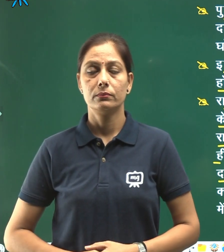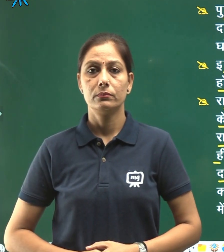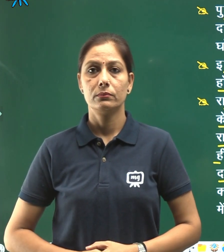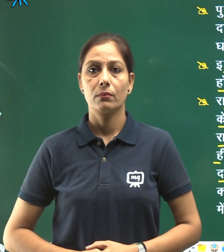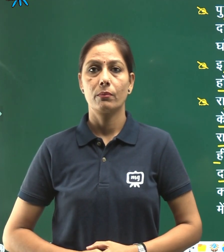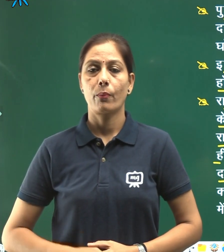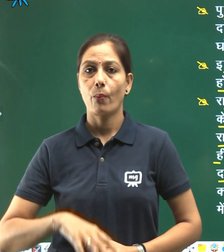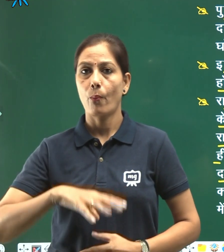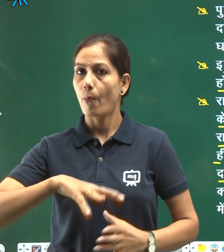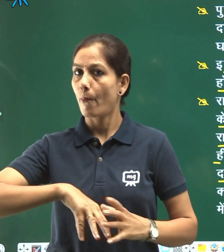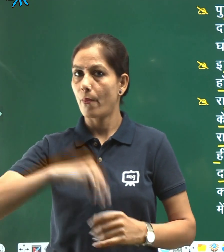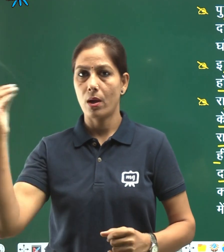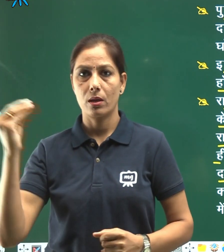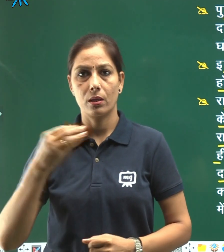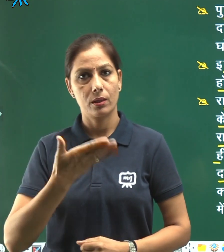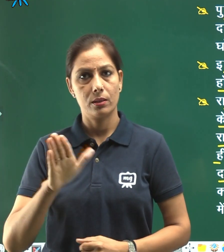बाहर निकाल दिया,